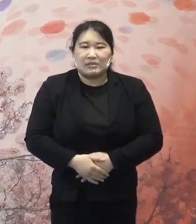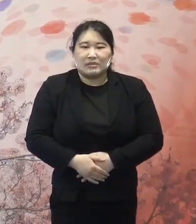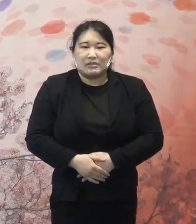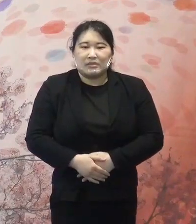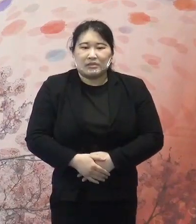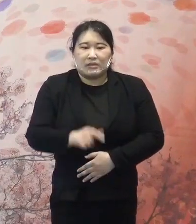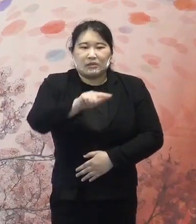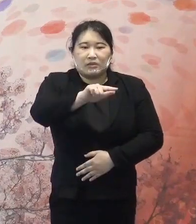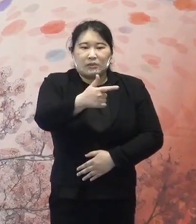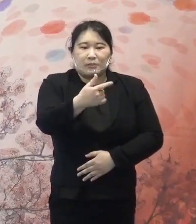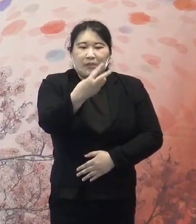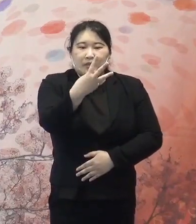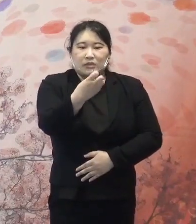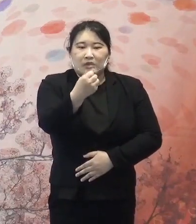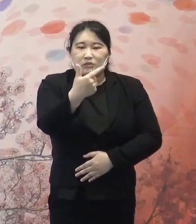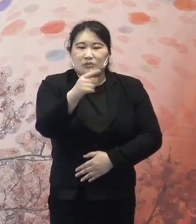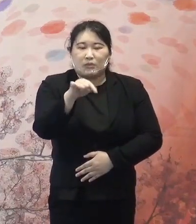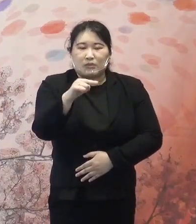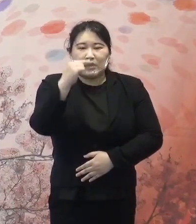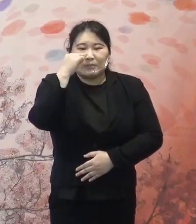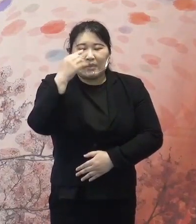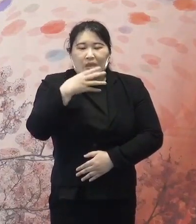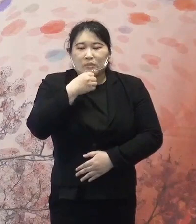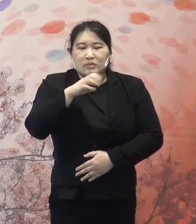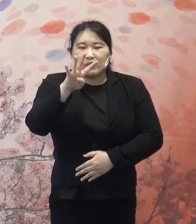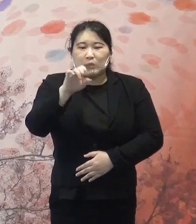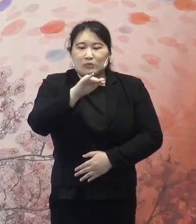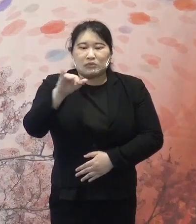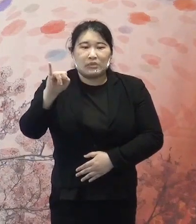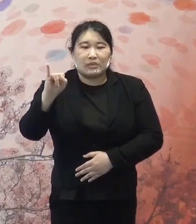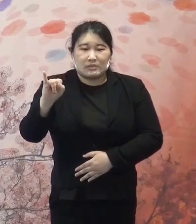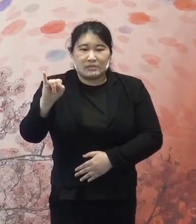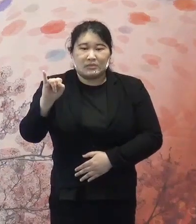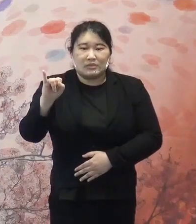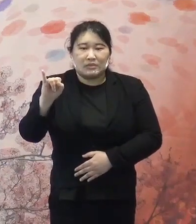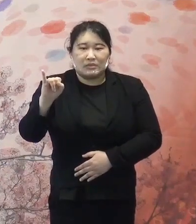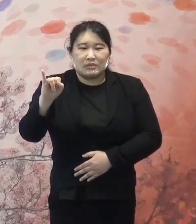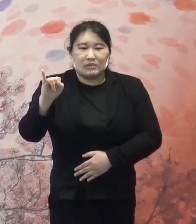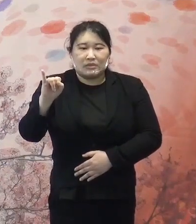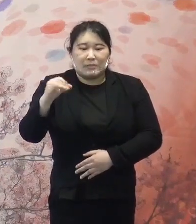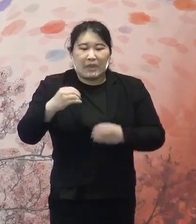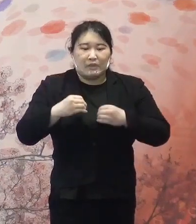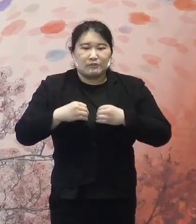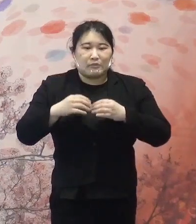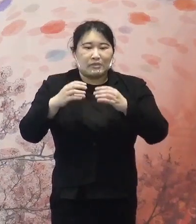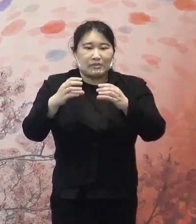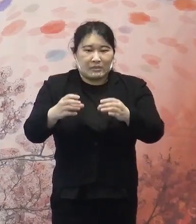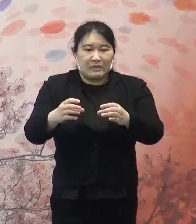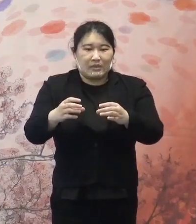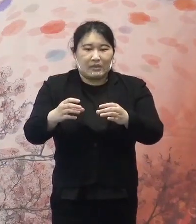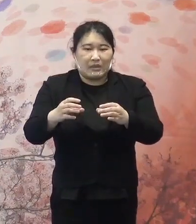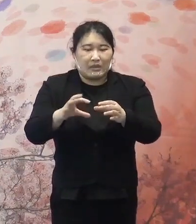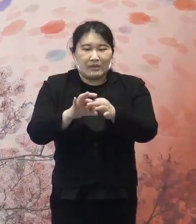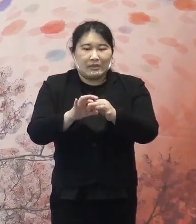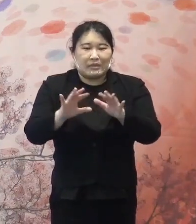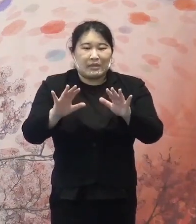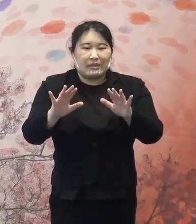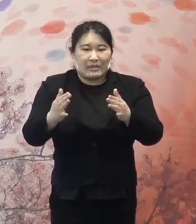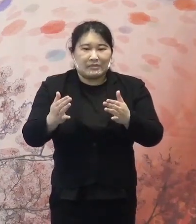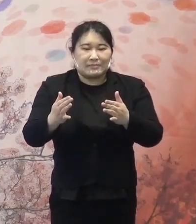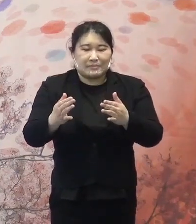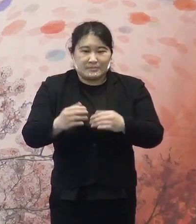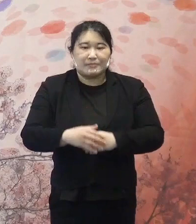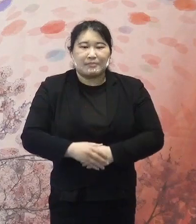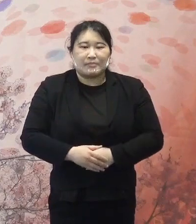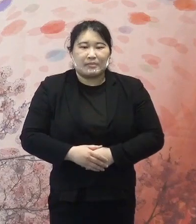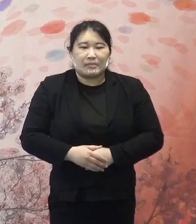まず636例目、40代の女性の方でありますが、こちらについてはクラスターとの関係ではなく、まあ、単独という